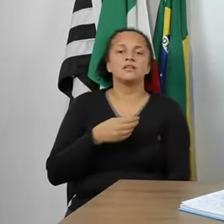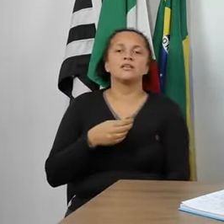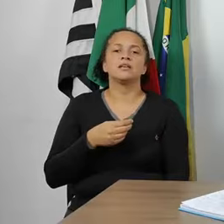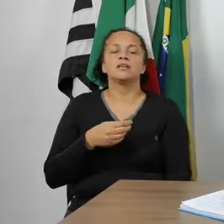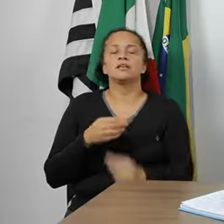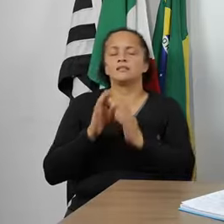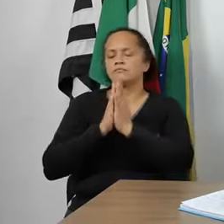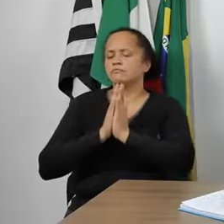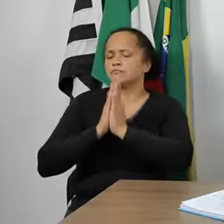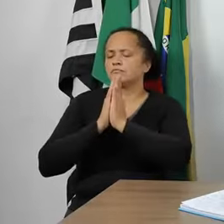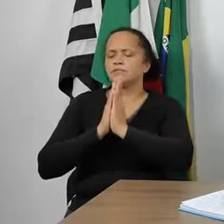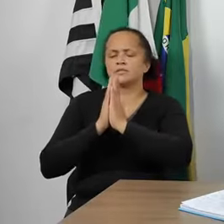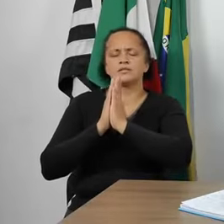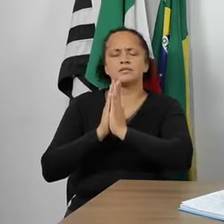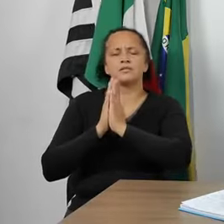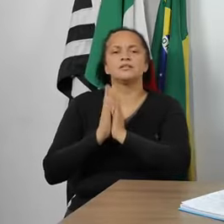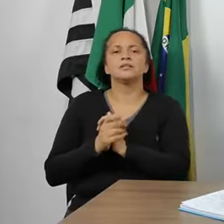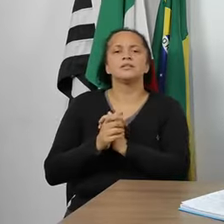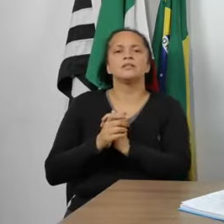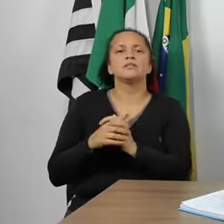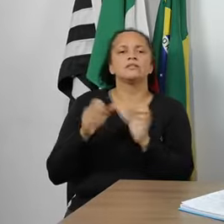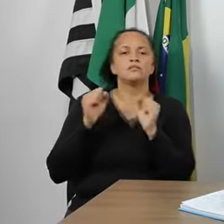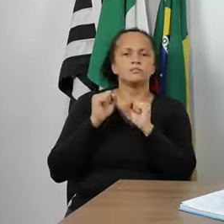oração, de pessoas